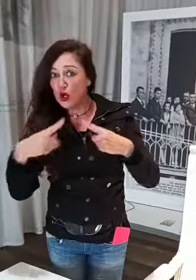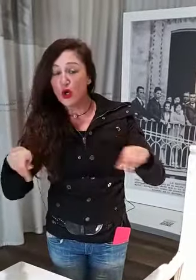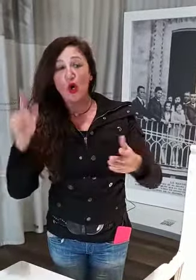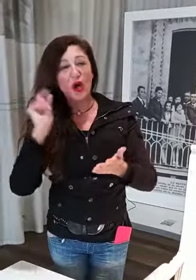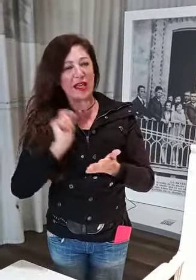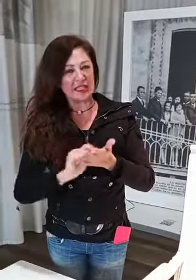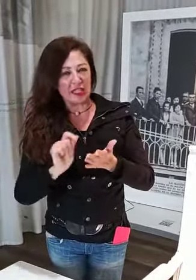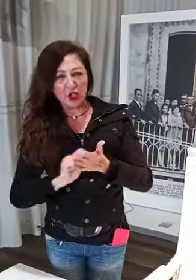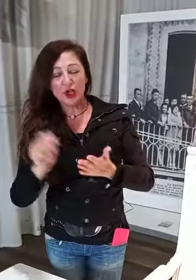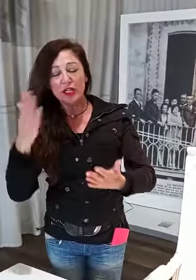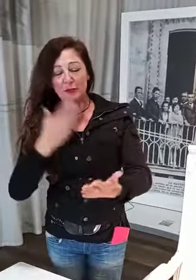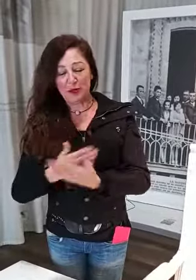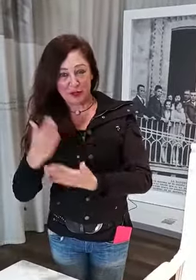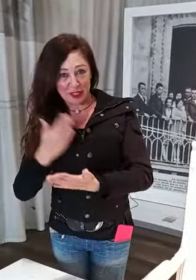musicólogo, escritor y periodista.